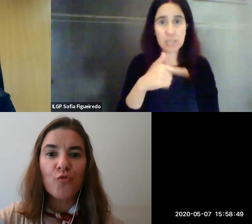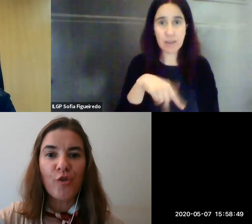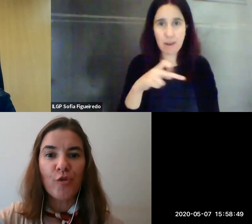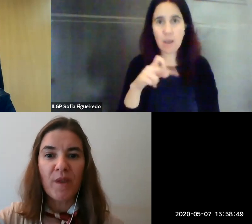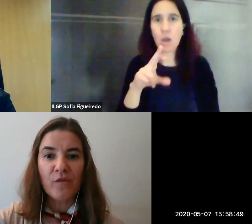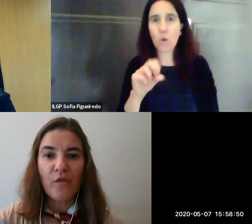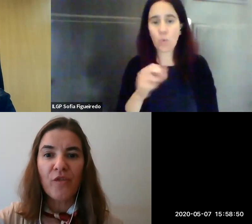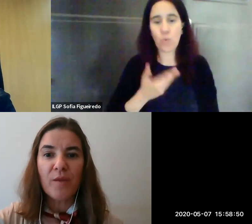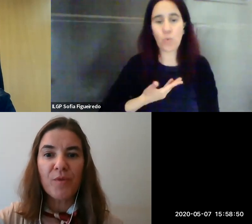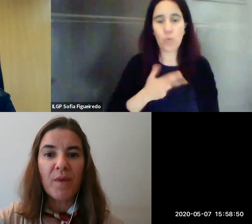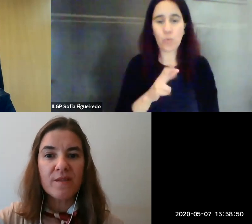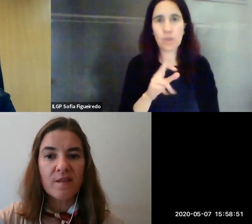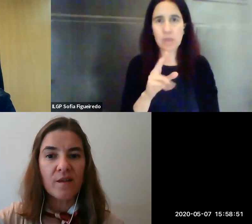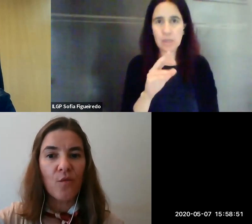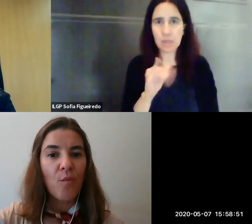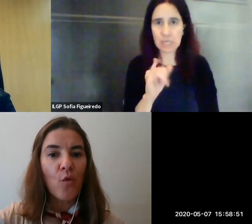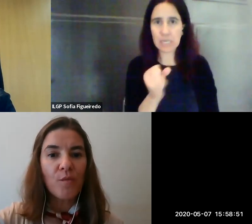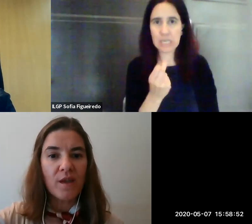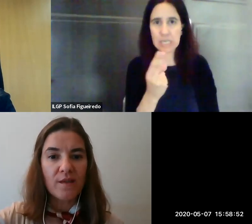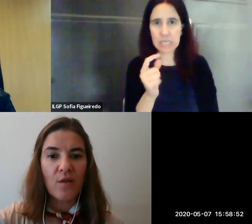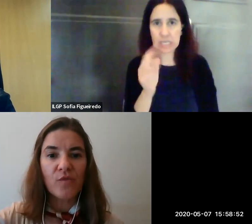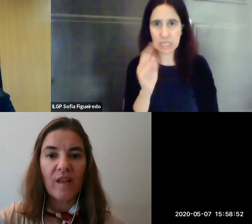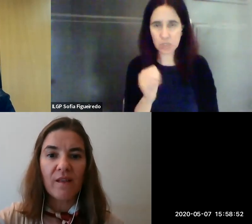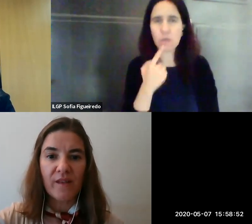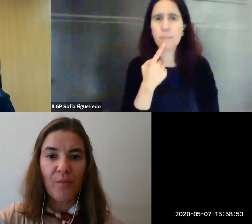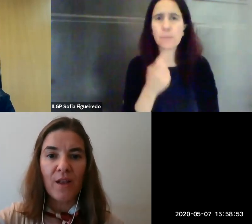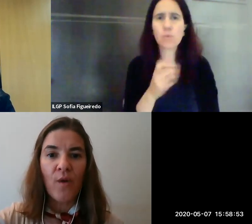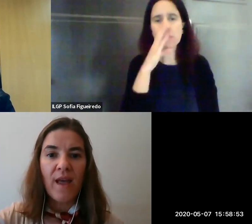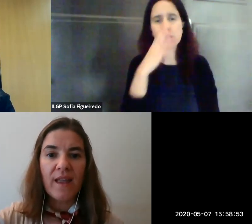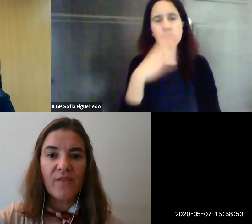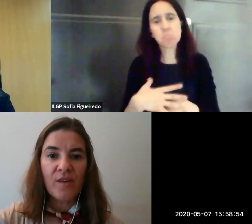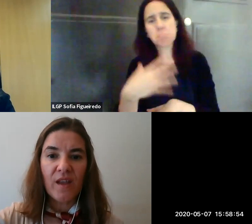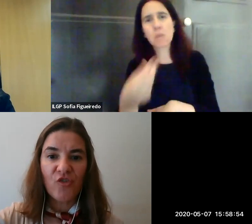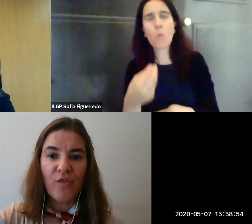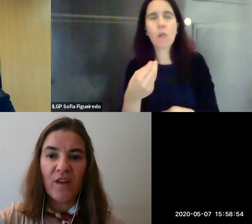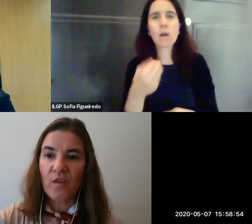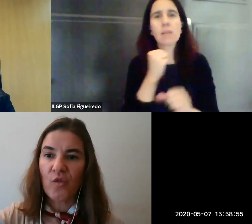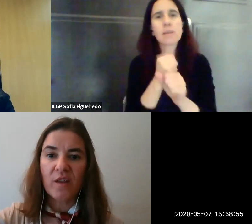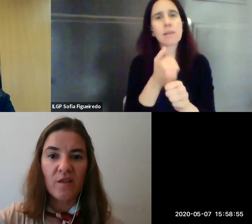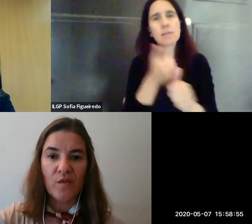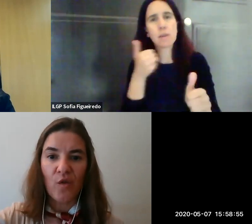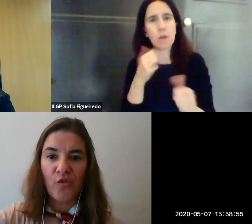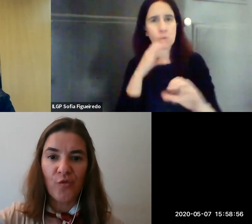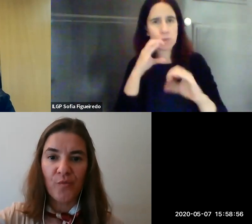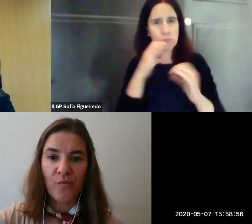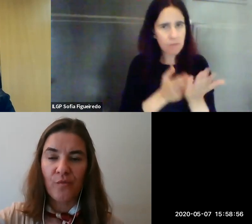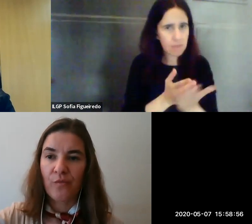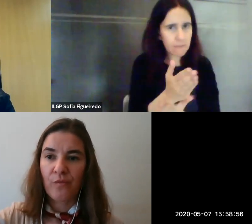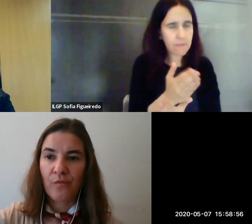que posteriormente deveria permanecer uma comunicação de teletrabalho entre as diversas